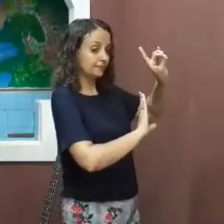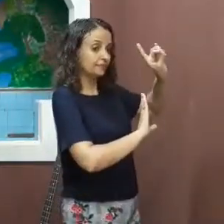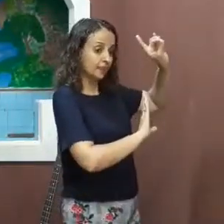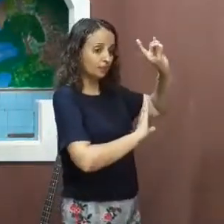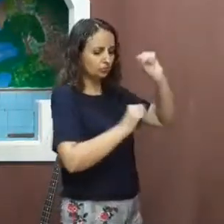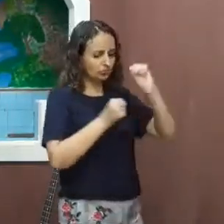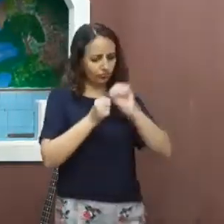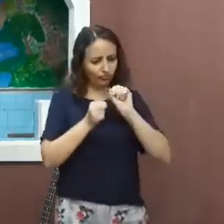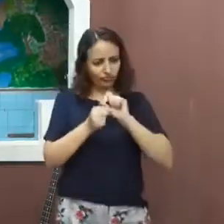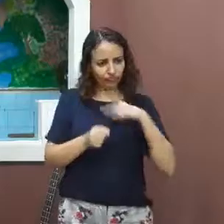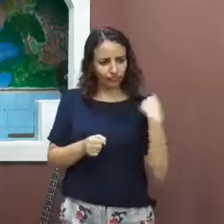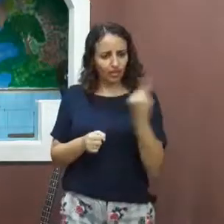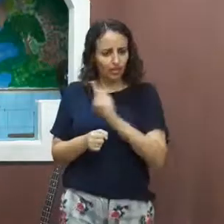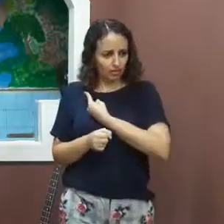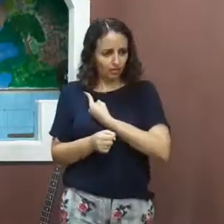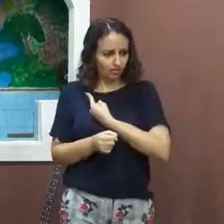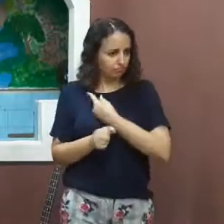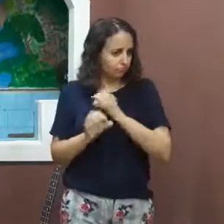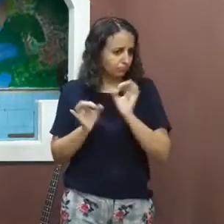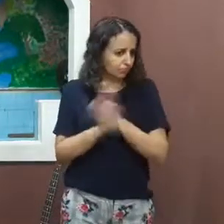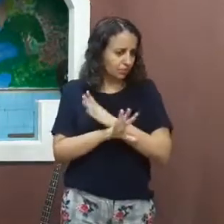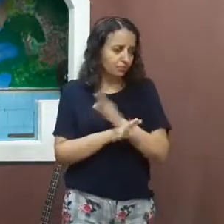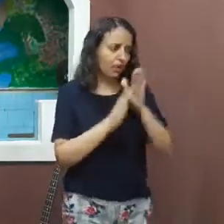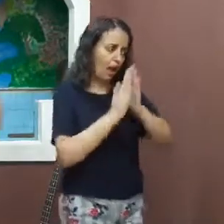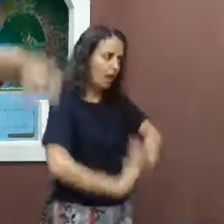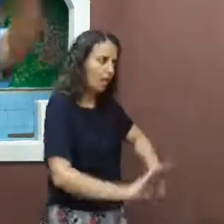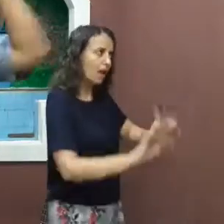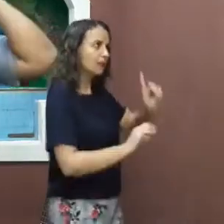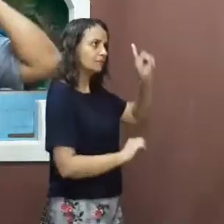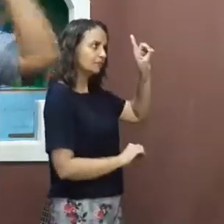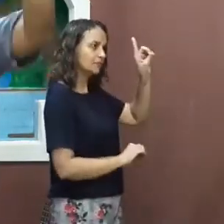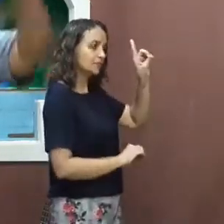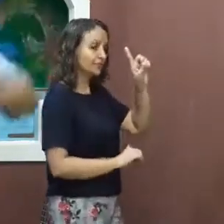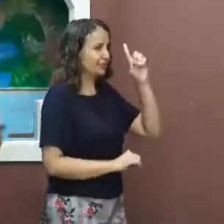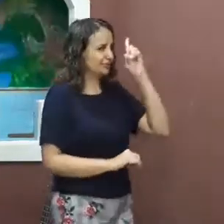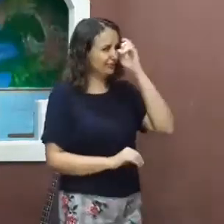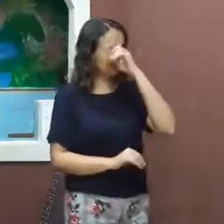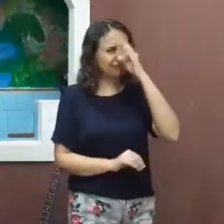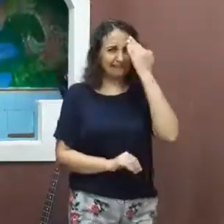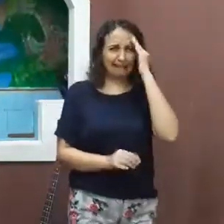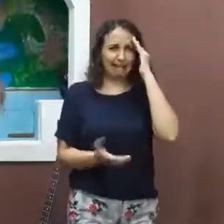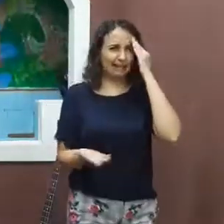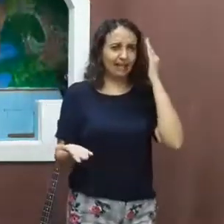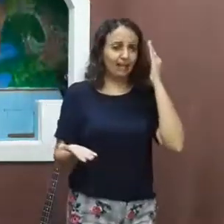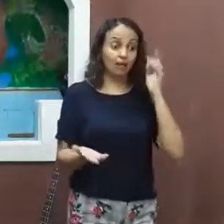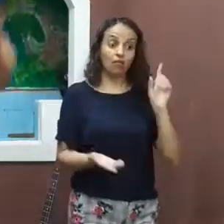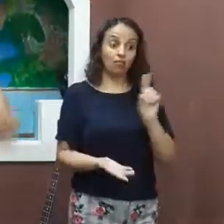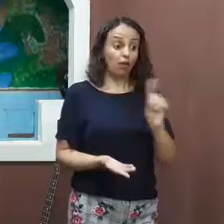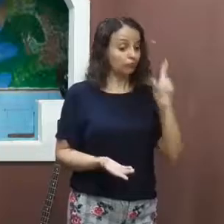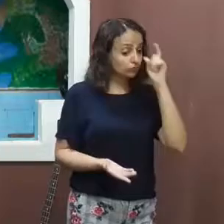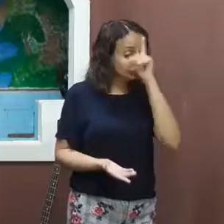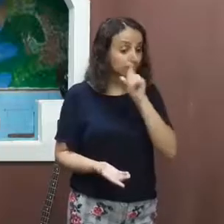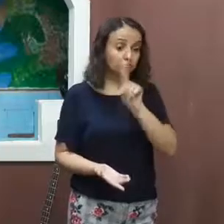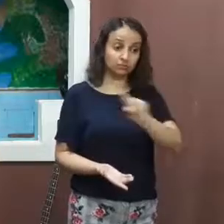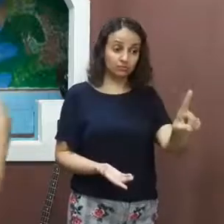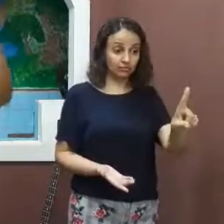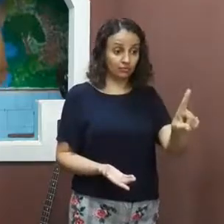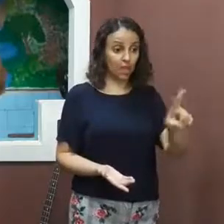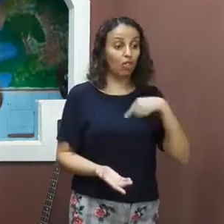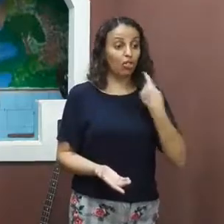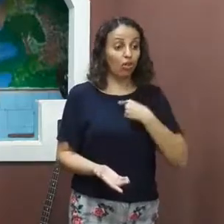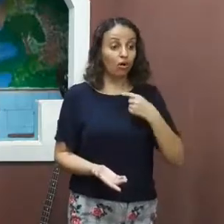Pastor, é difícil de entender? Não é difícil de entender. É isso. Deus está no alto trono da sua morada. Nós estamos aqui